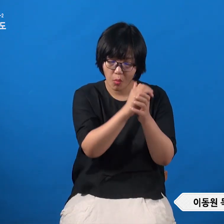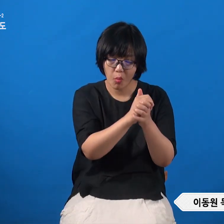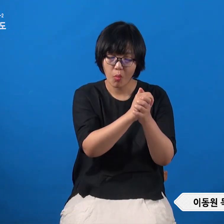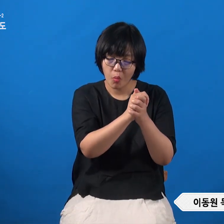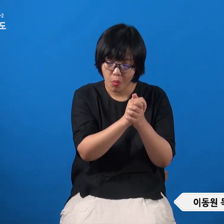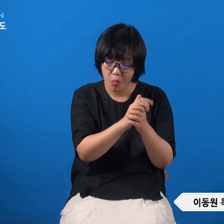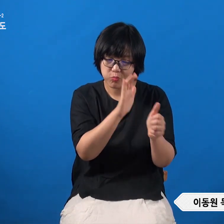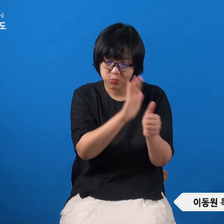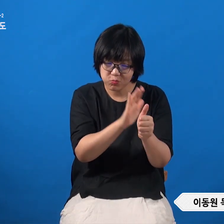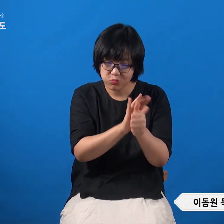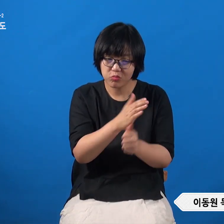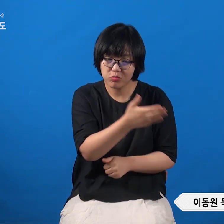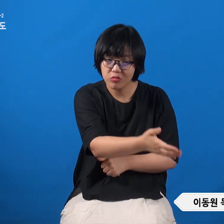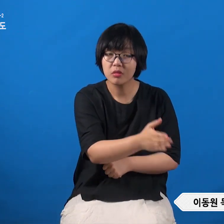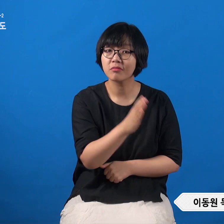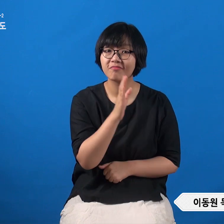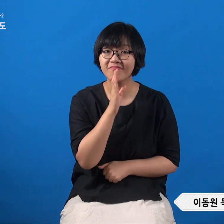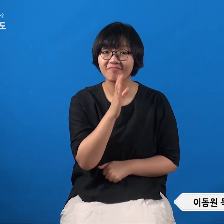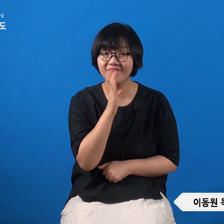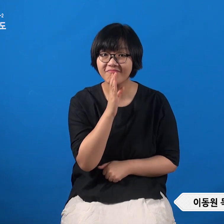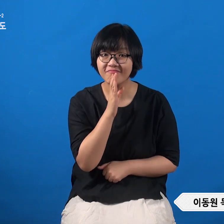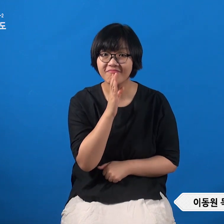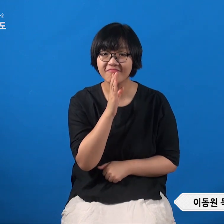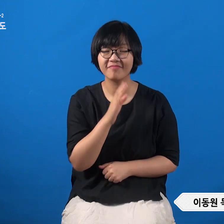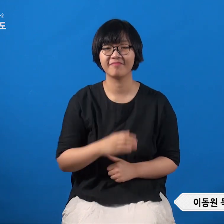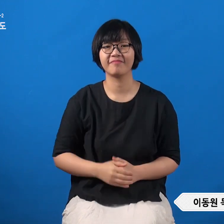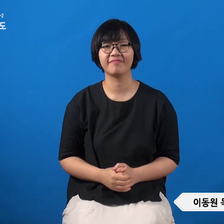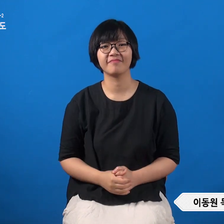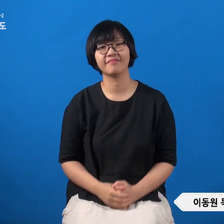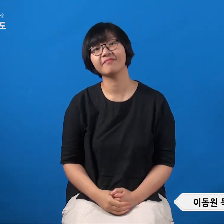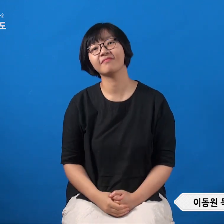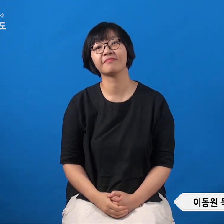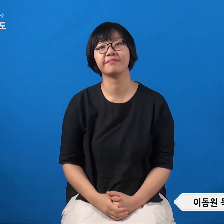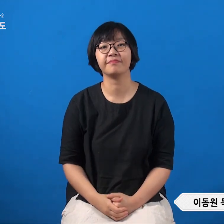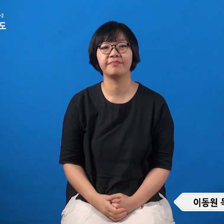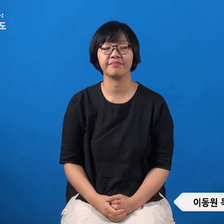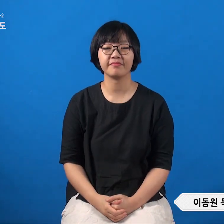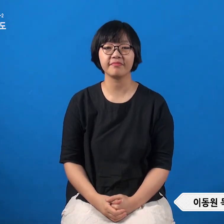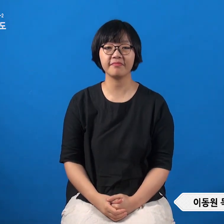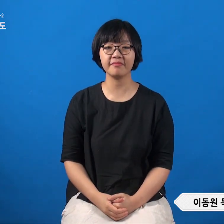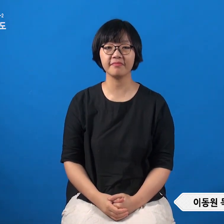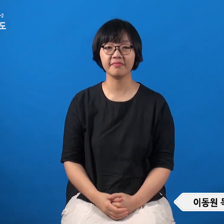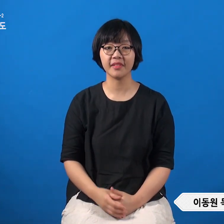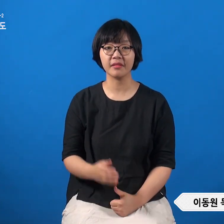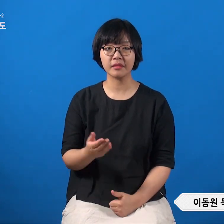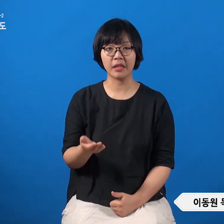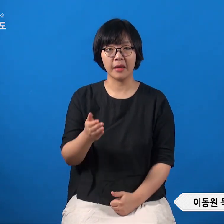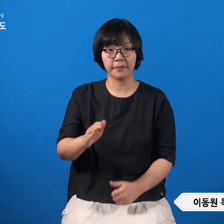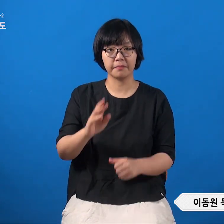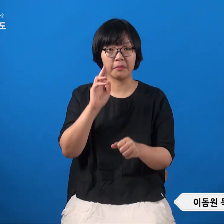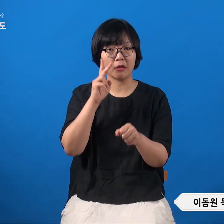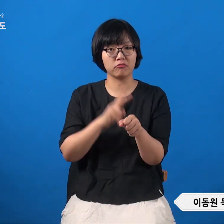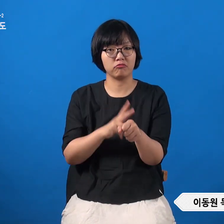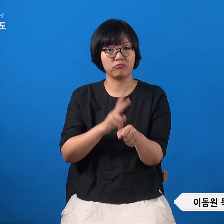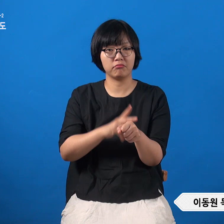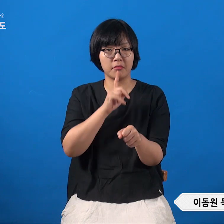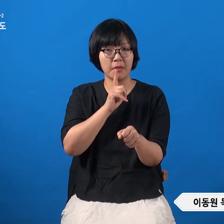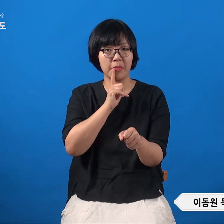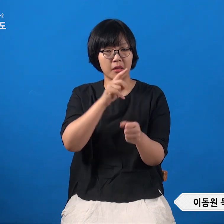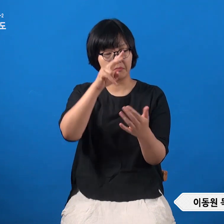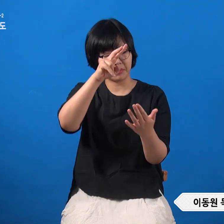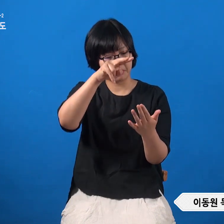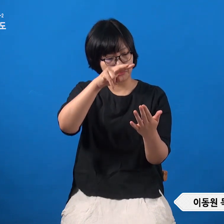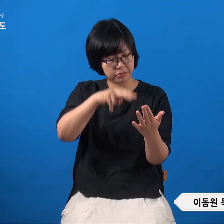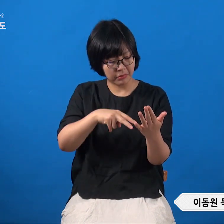기도하라. 이렇게 권하는 것이 합당한 권면이 되지 않겠습니까? 그런데 바울 사도는